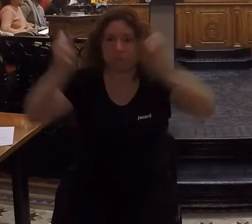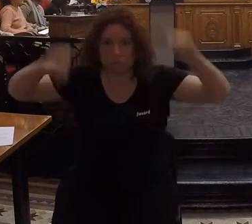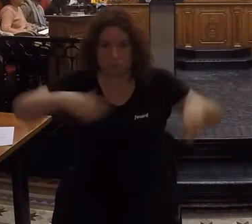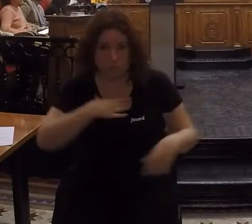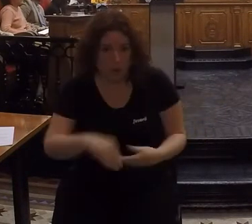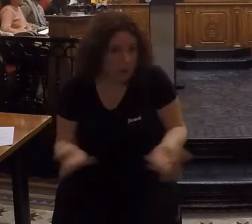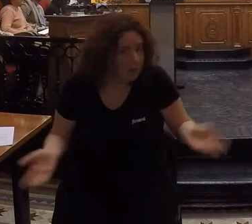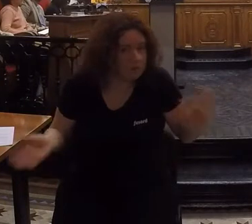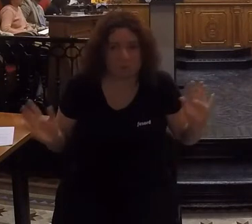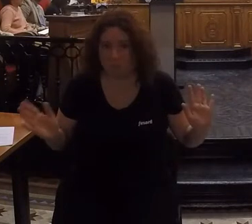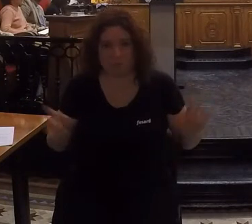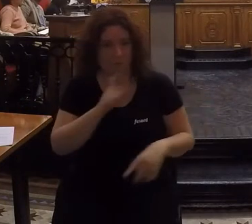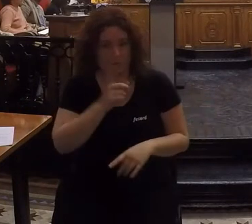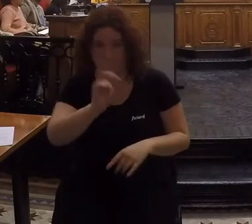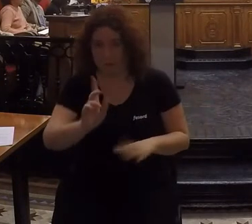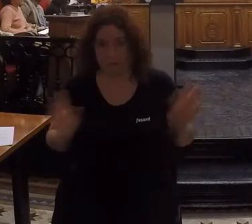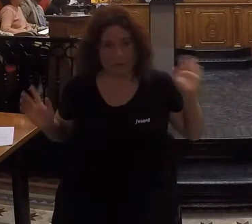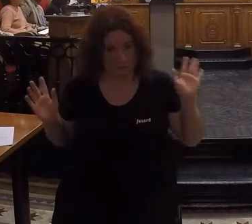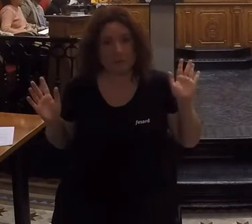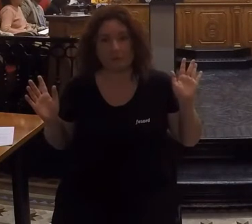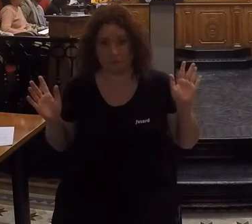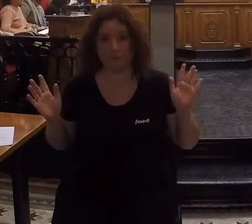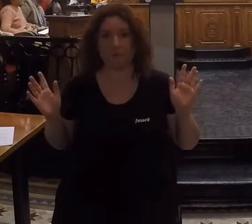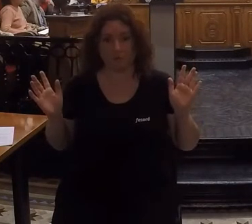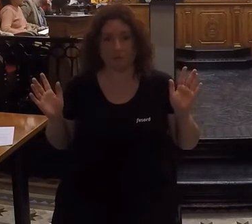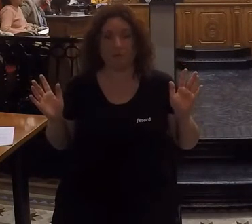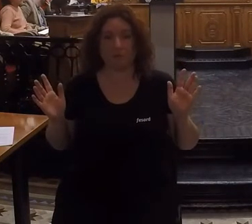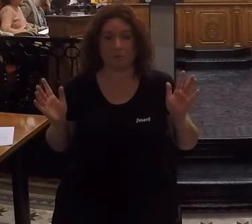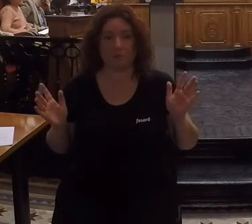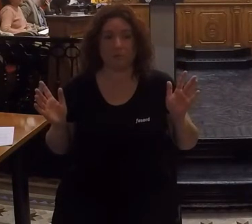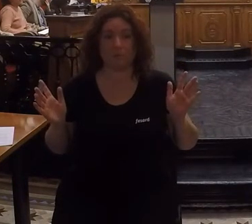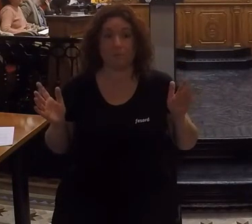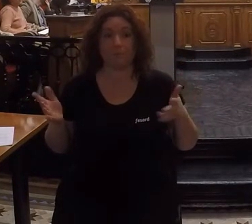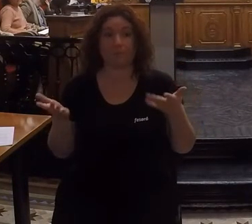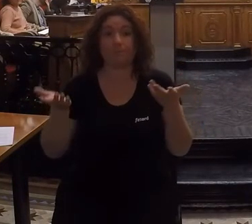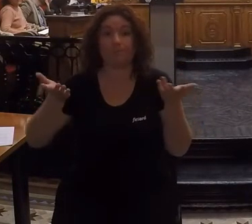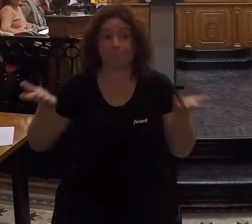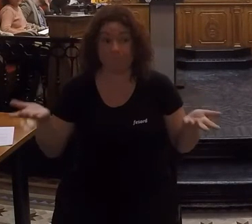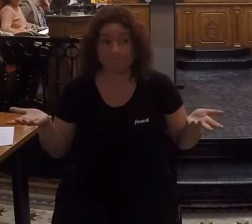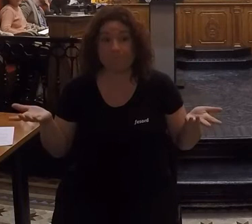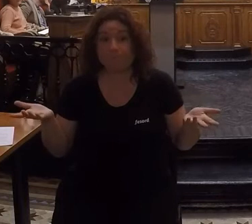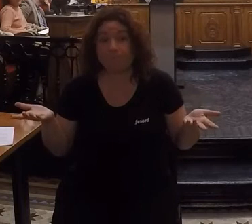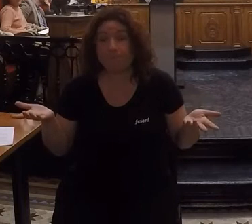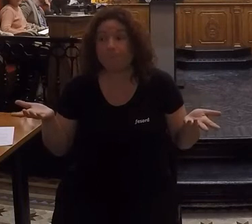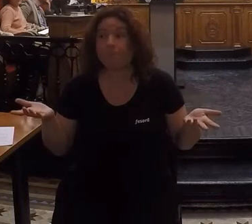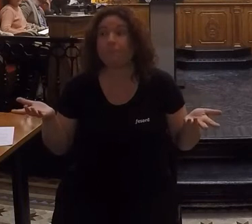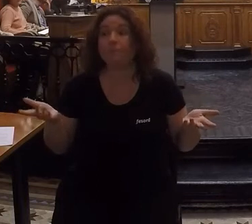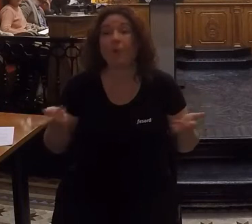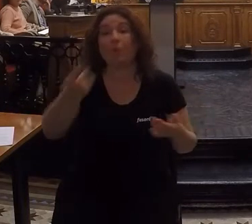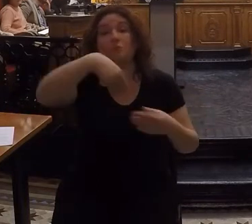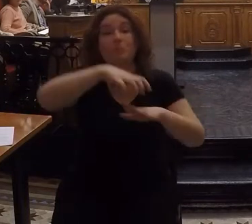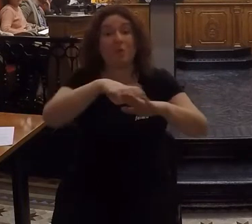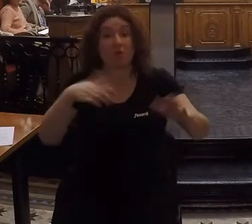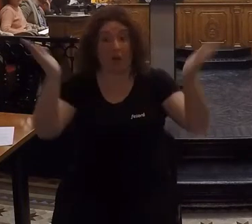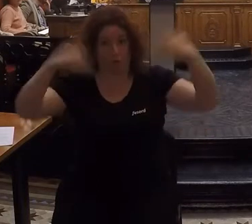ordenanzas. No es tan difícil, señor Granero. Pero no porque no tenían, no solo no tenían mayoría, pero es que